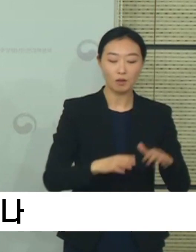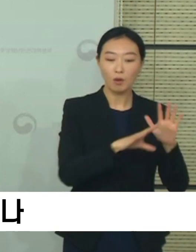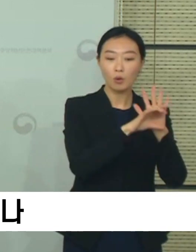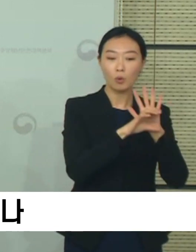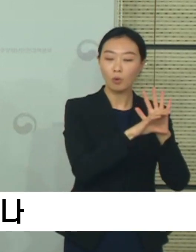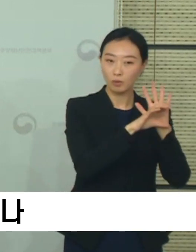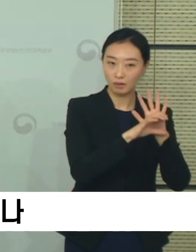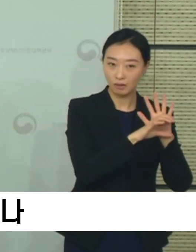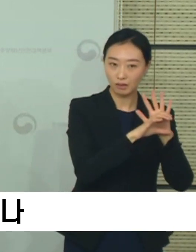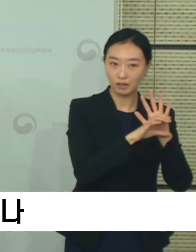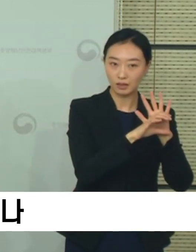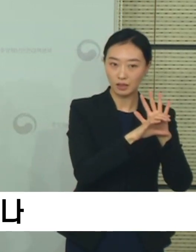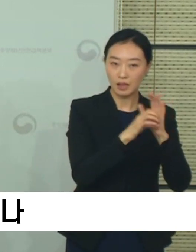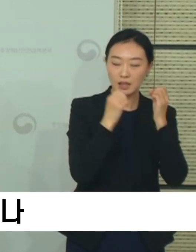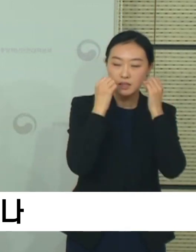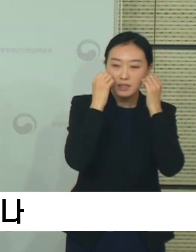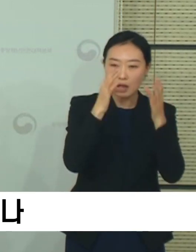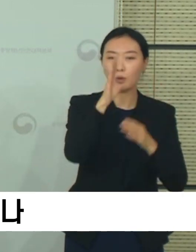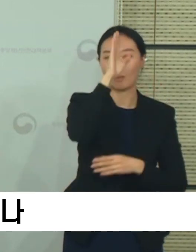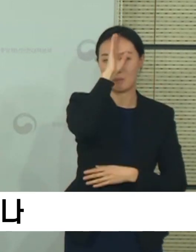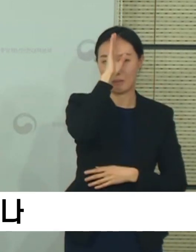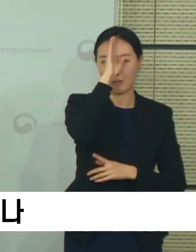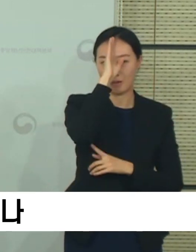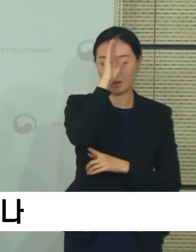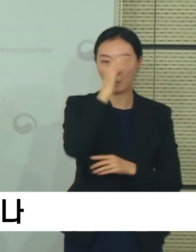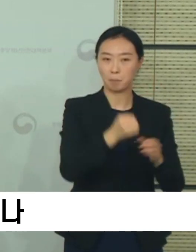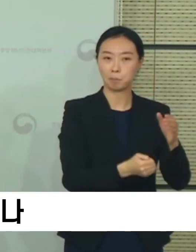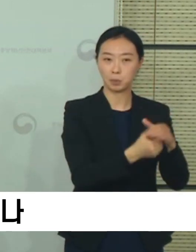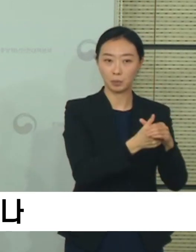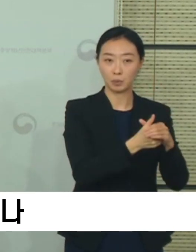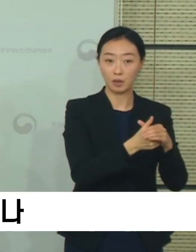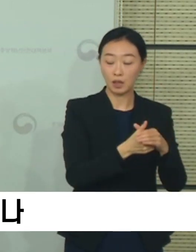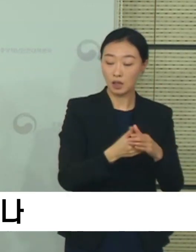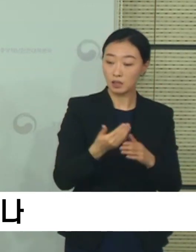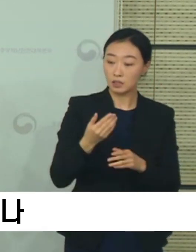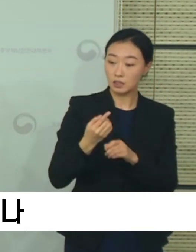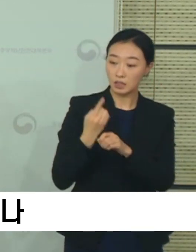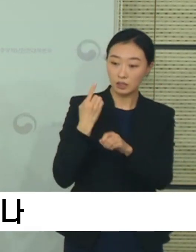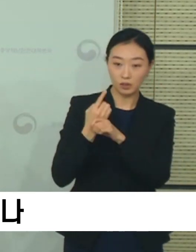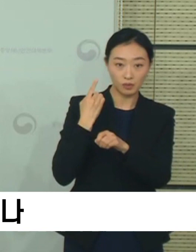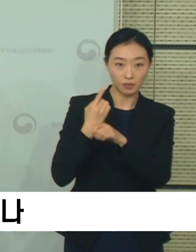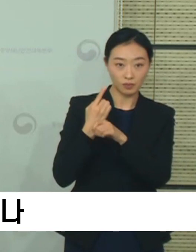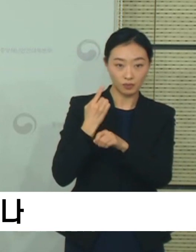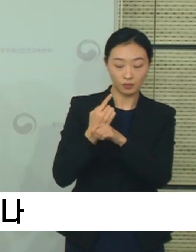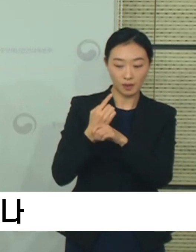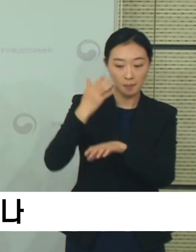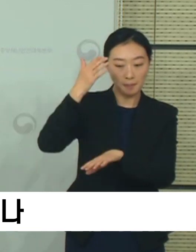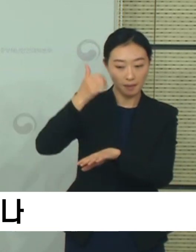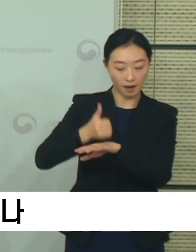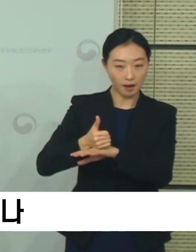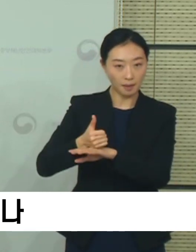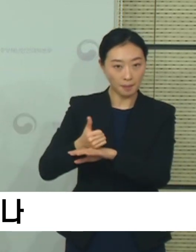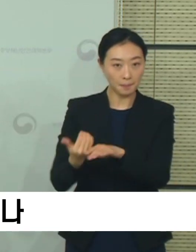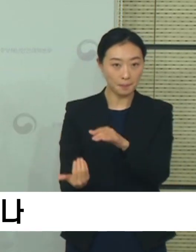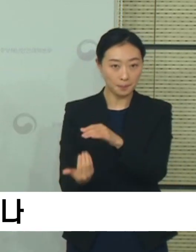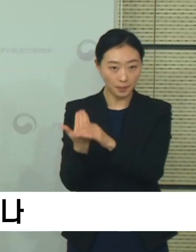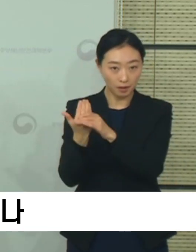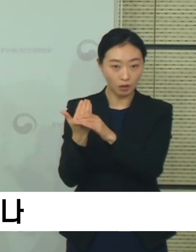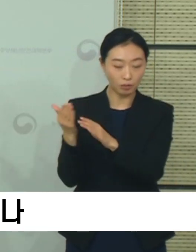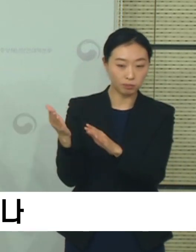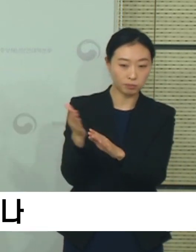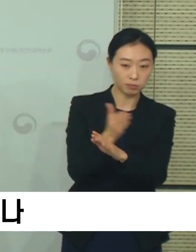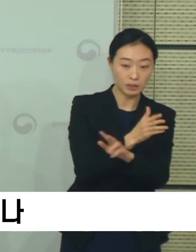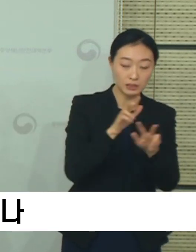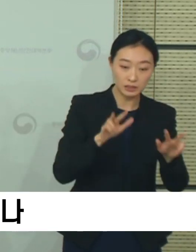새로운 감염병입니다. 작년 말에 발생을 해서 아직까지는